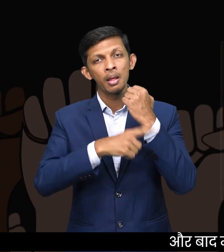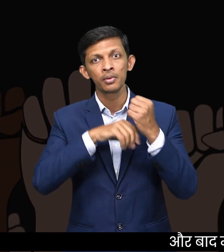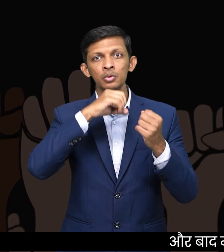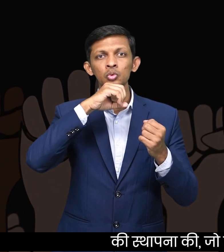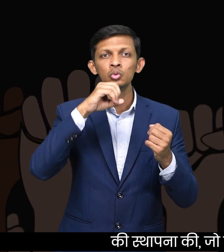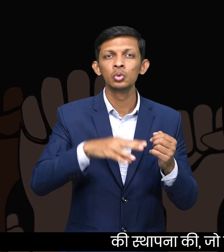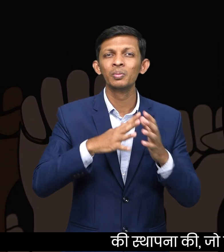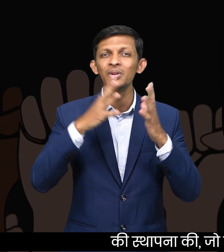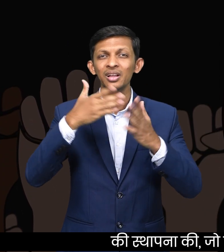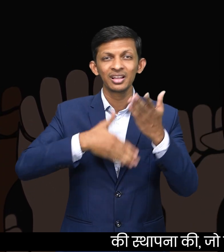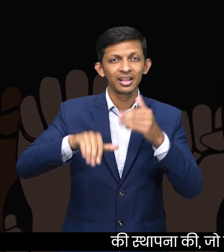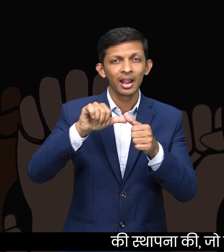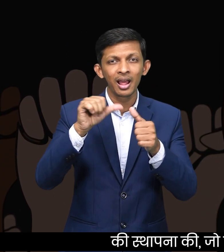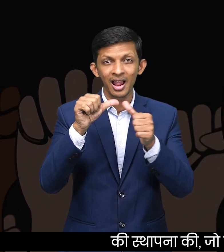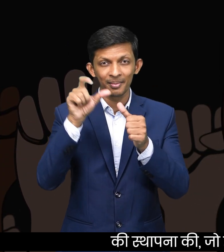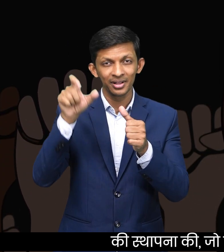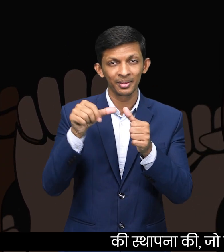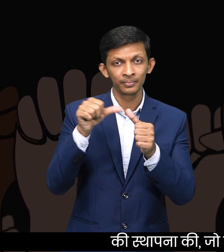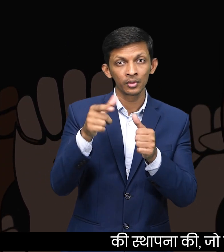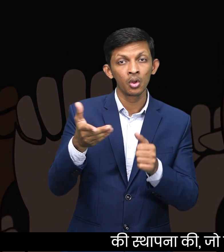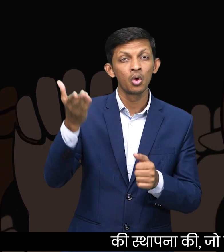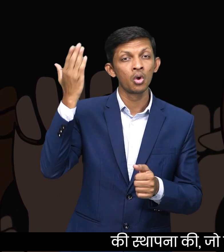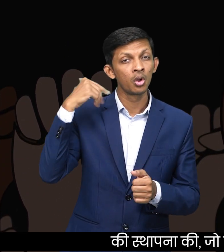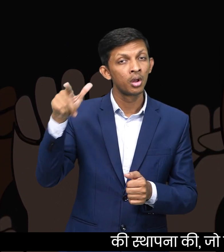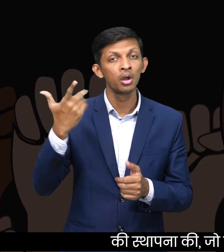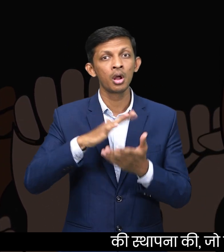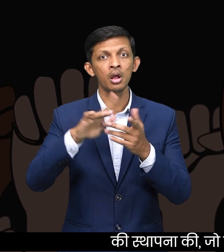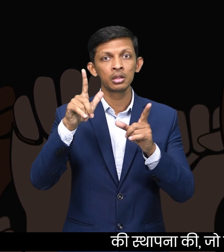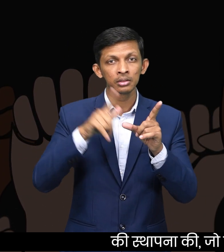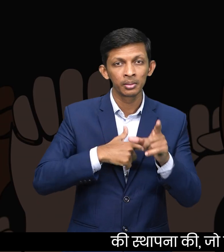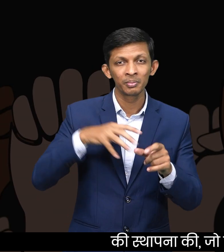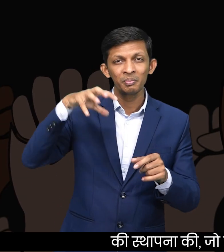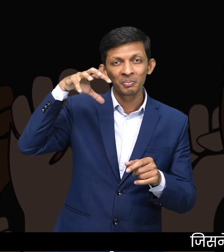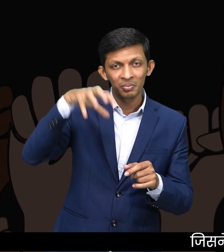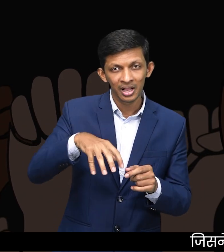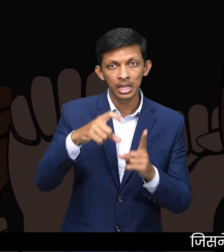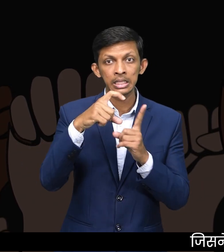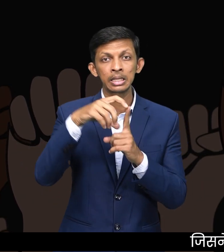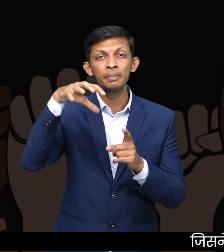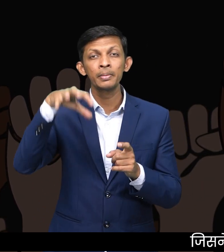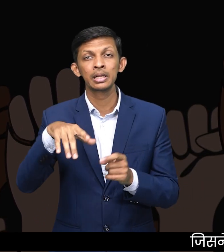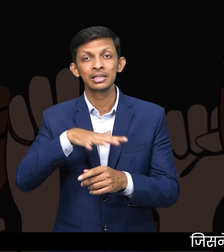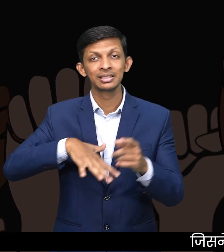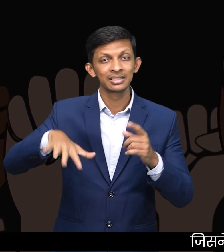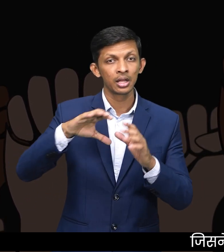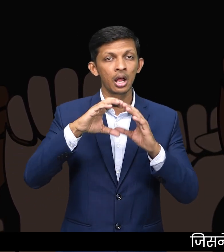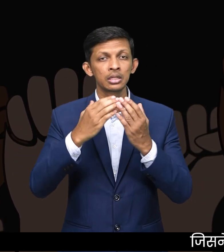की स्थापना की, जो हैदराबाद राज्य दलित वर्ग संघ बन गई, जिसने जाति के मुद्दों के बारे